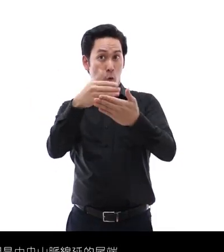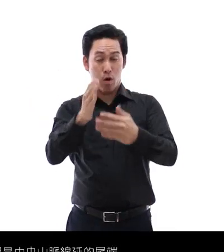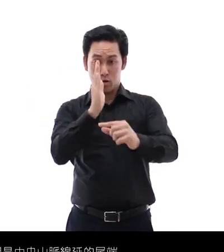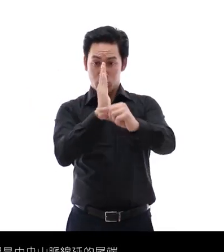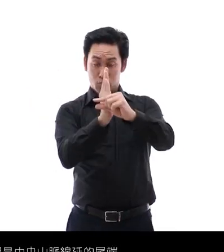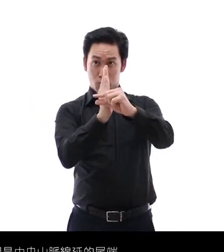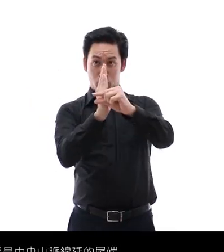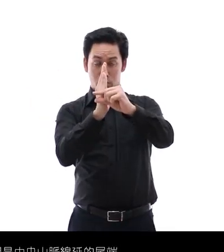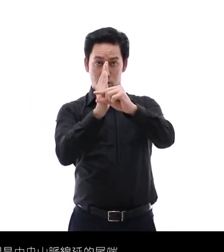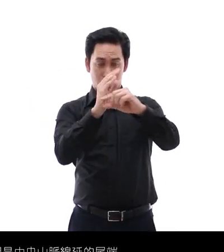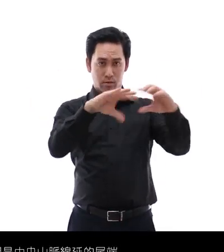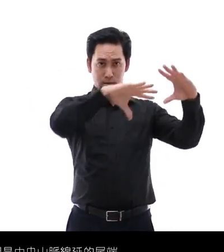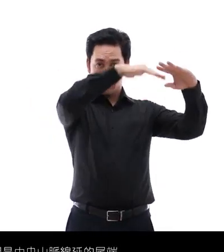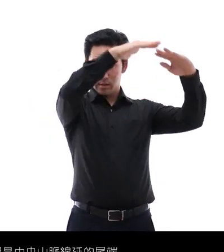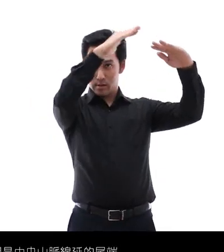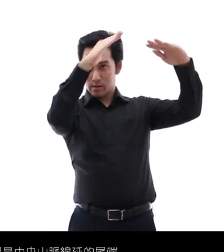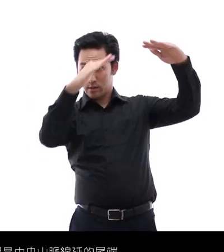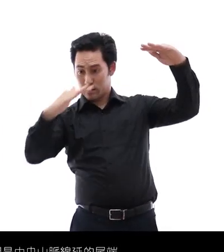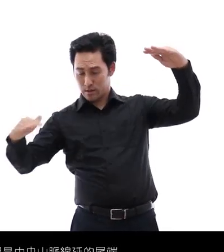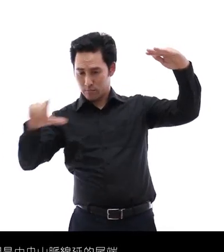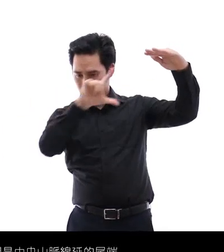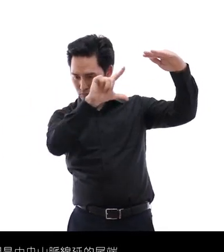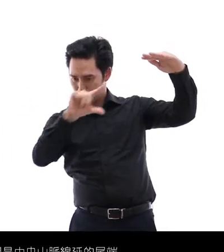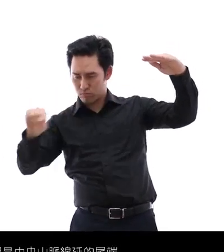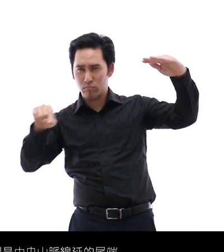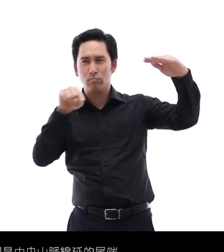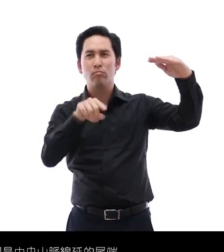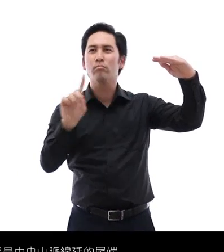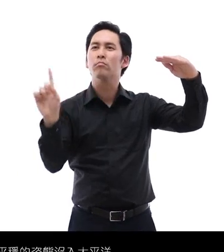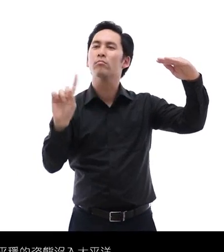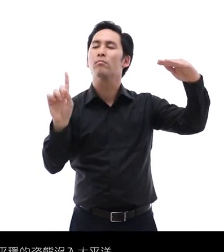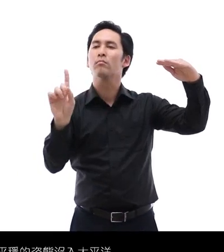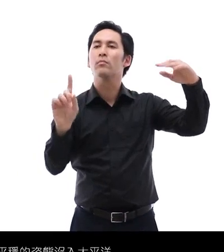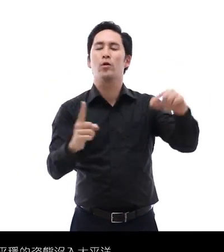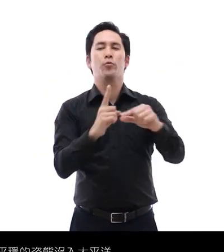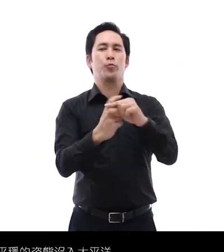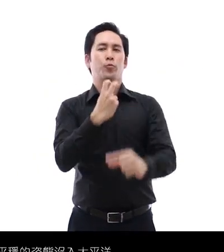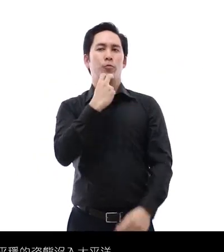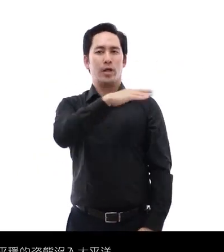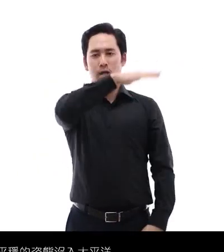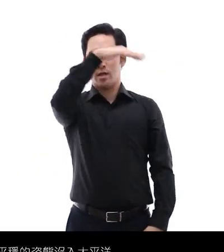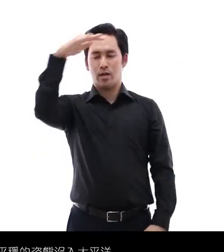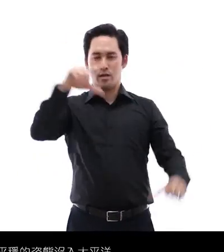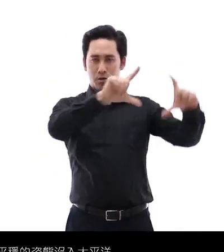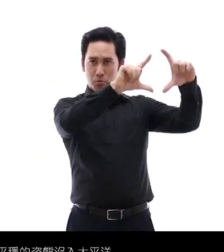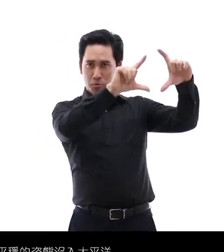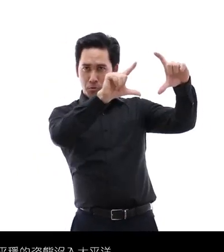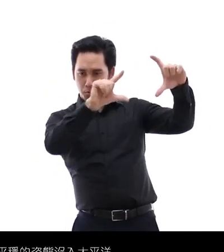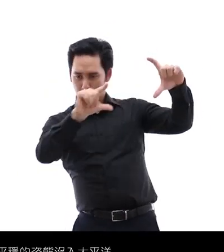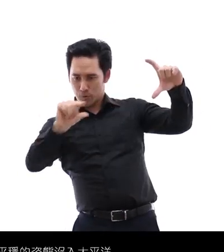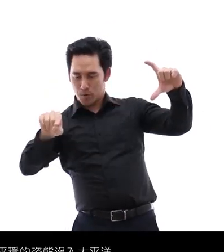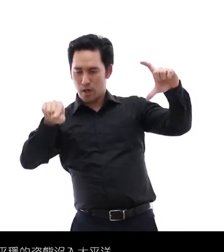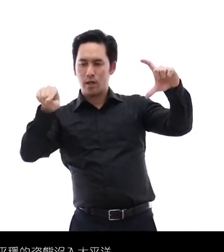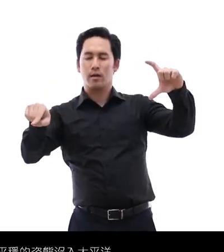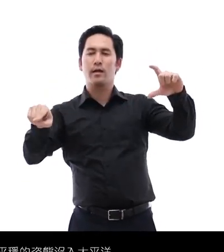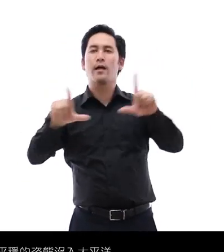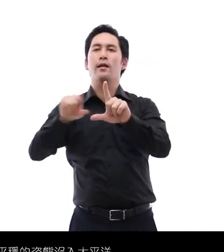画面中间是中央山脉绵延的尾端，以柔和平稳的姿态没入太平